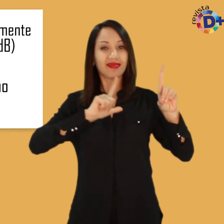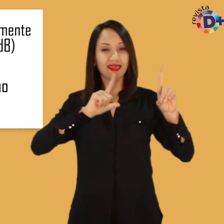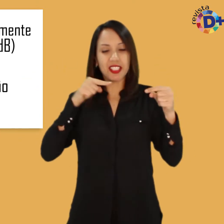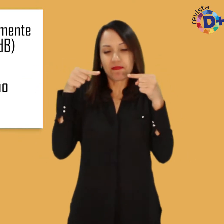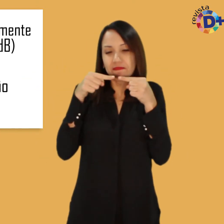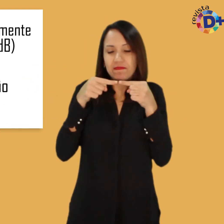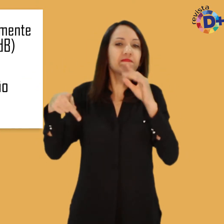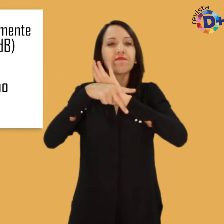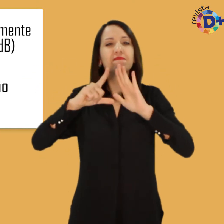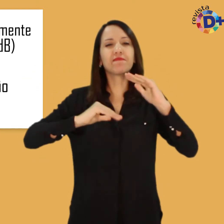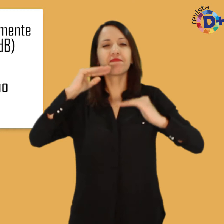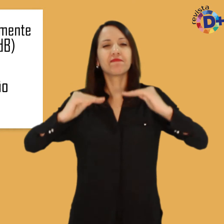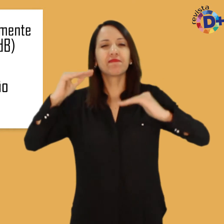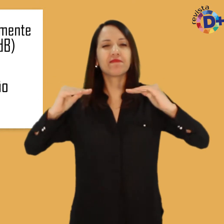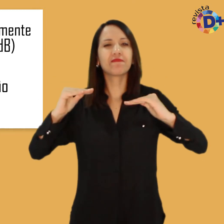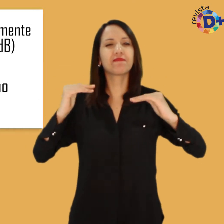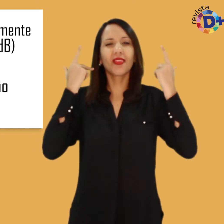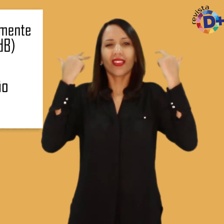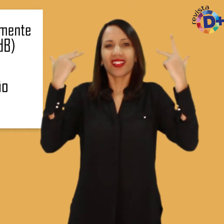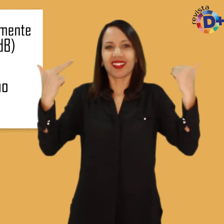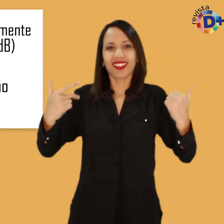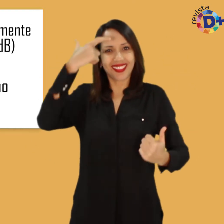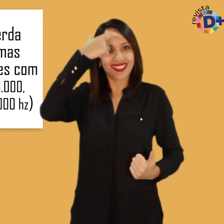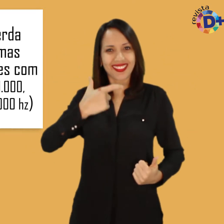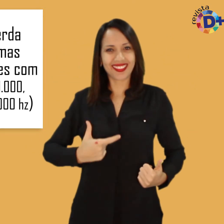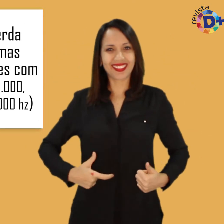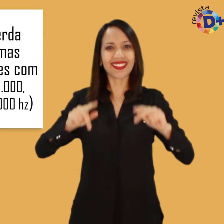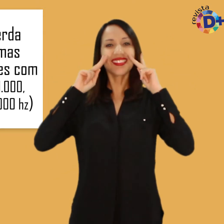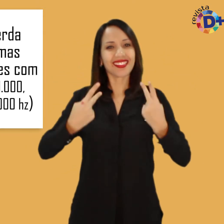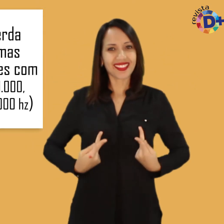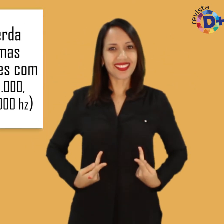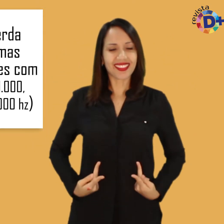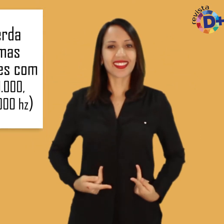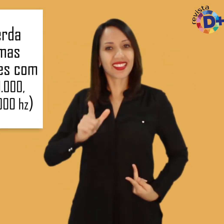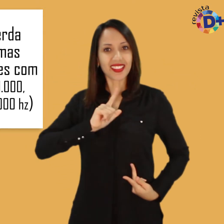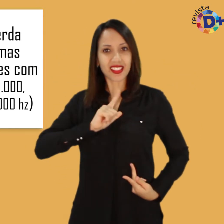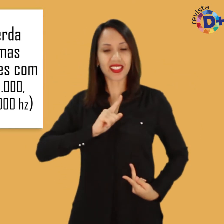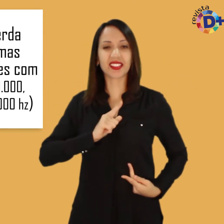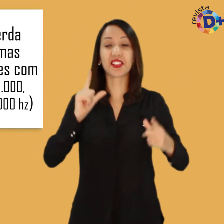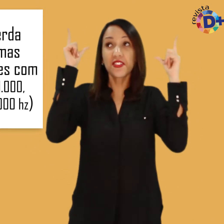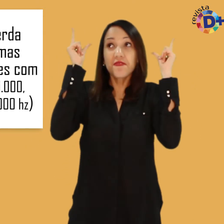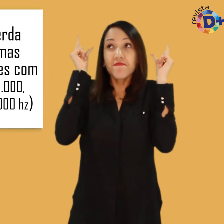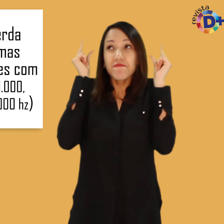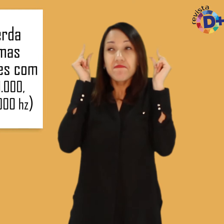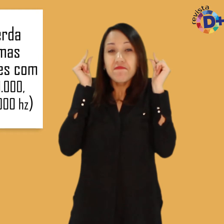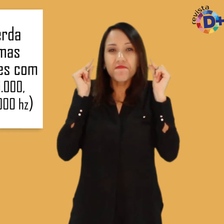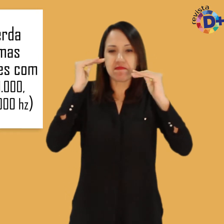corresponde ao nível natural de audição nos humanos, sendo que limiares de perda acima de 25